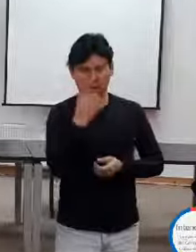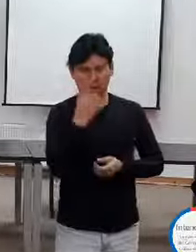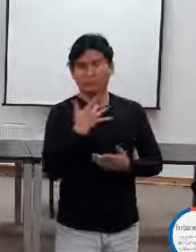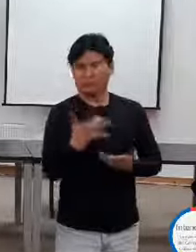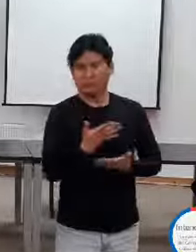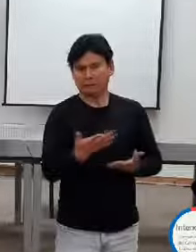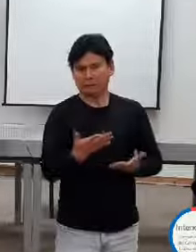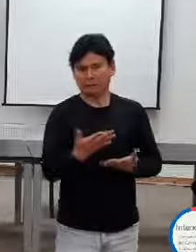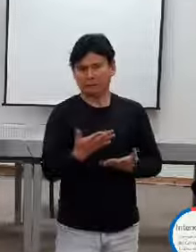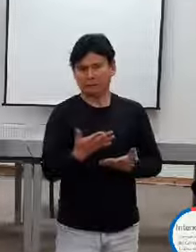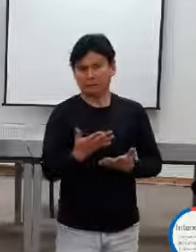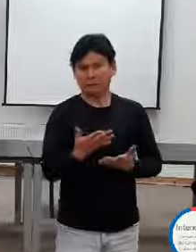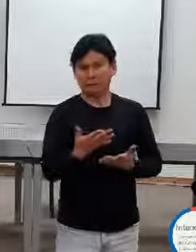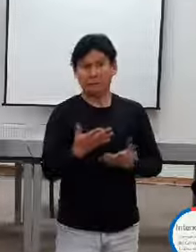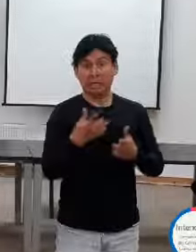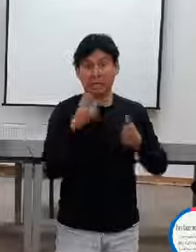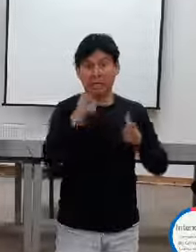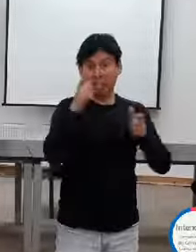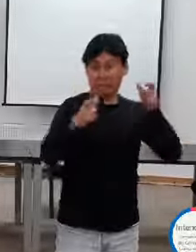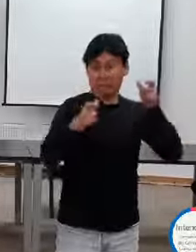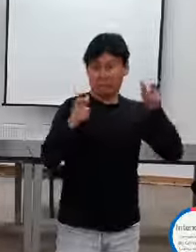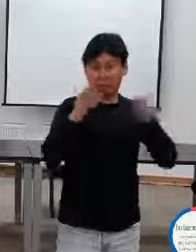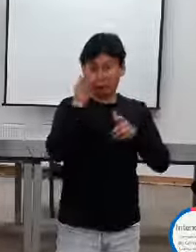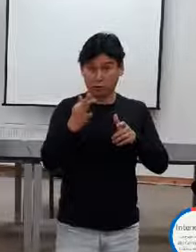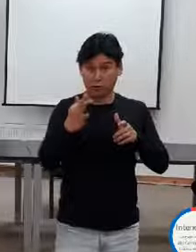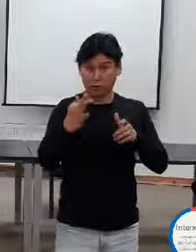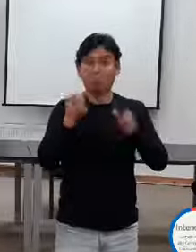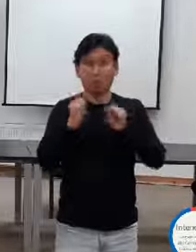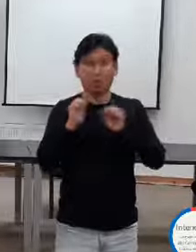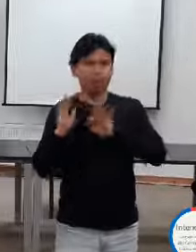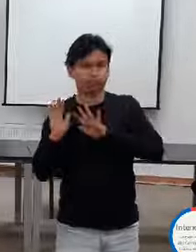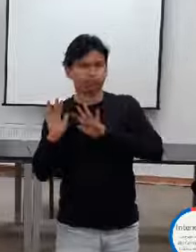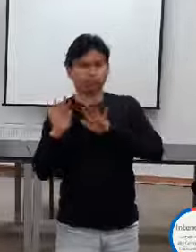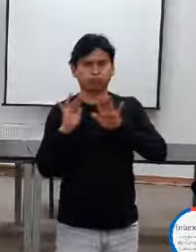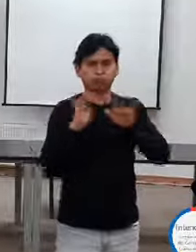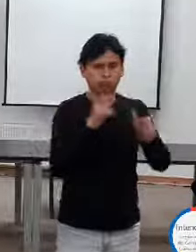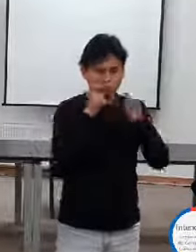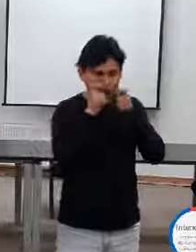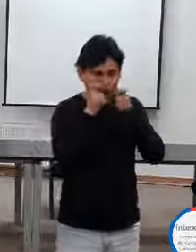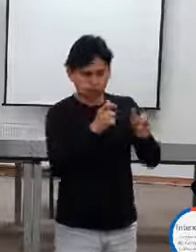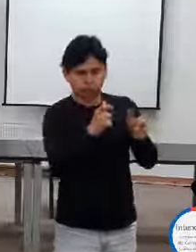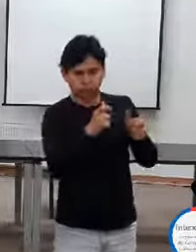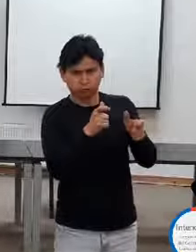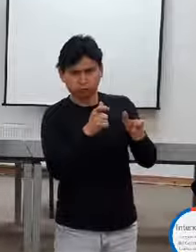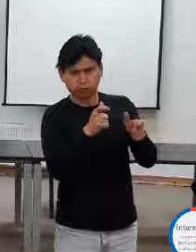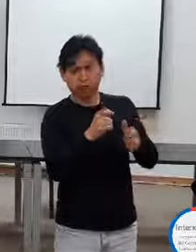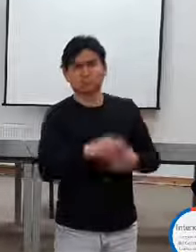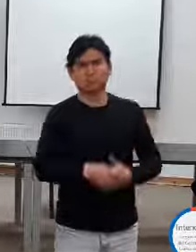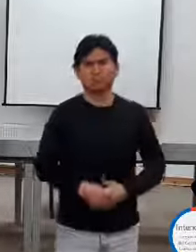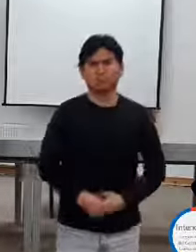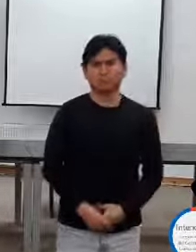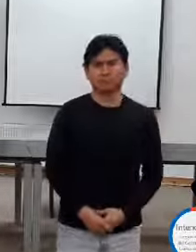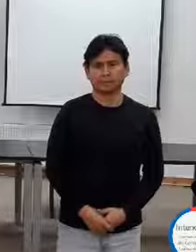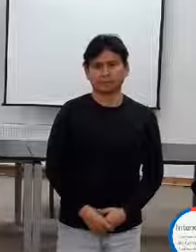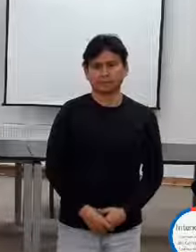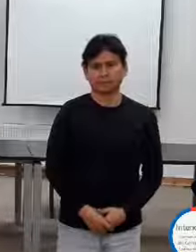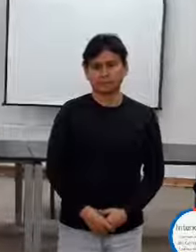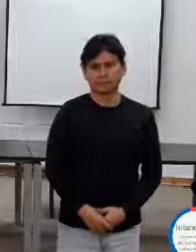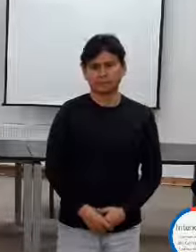los dispositivos que se encuentran en la población puedan concurrir oportunamente a los procedimientos que se han requerido